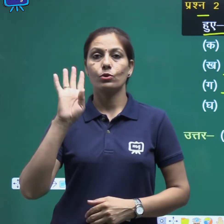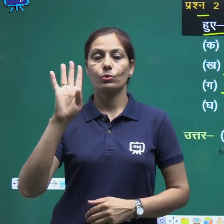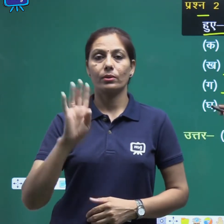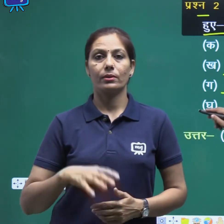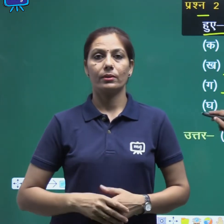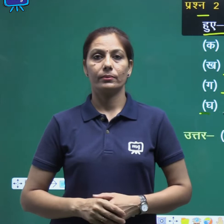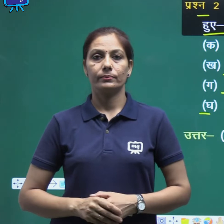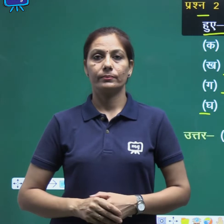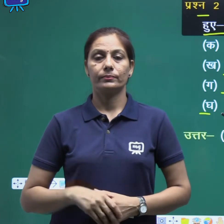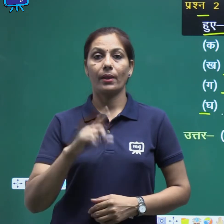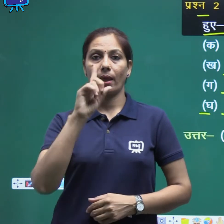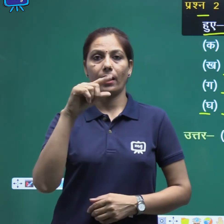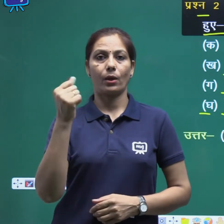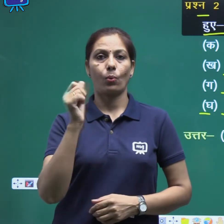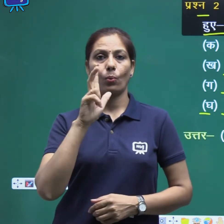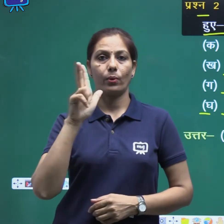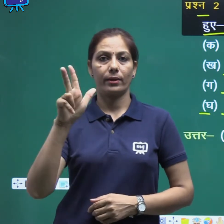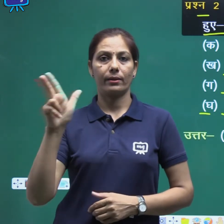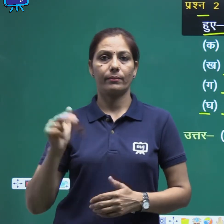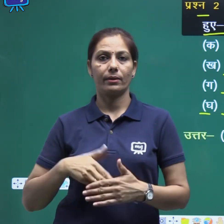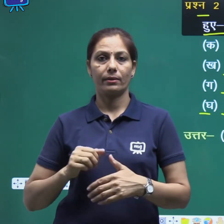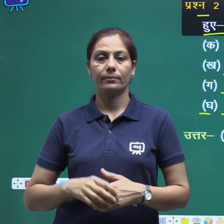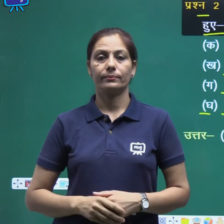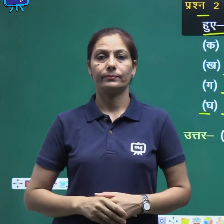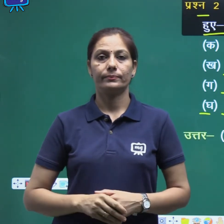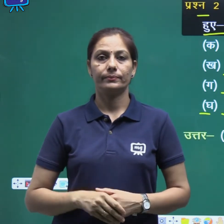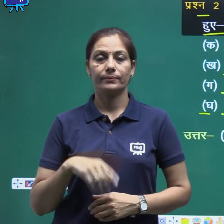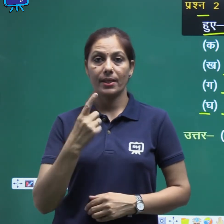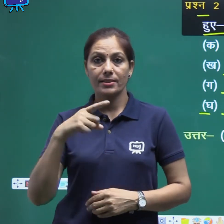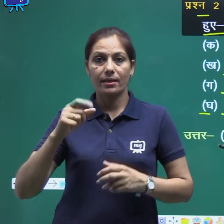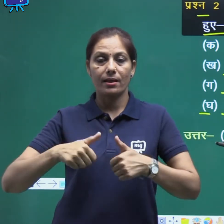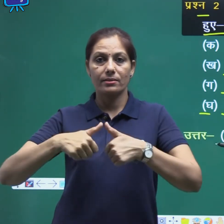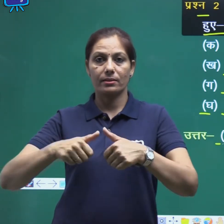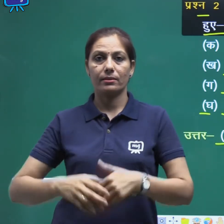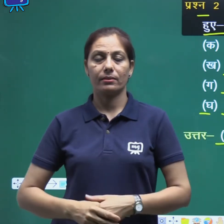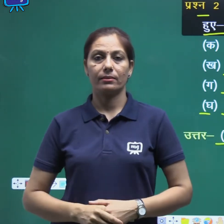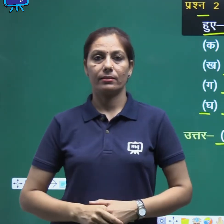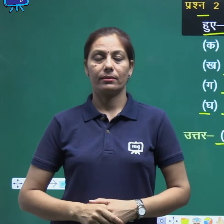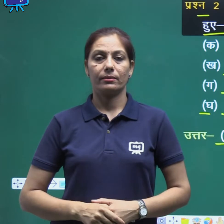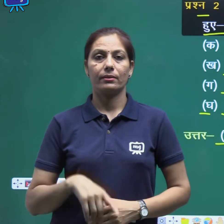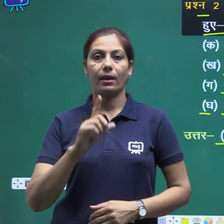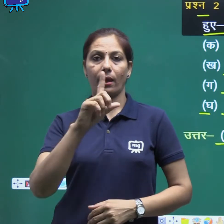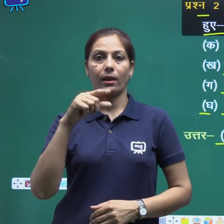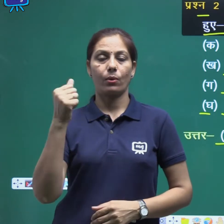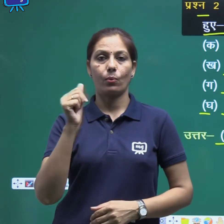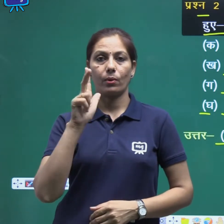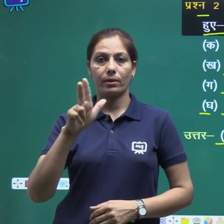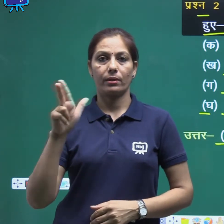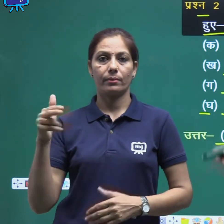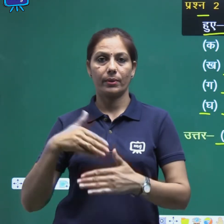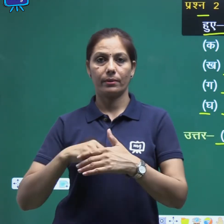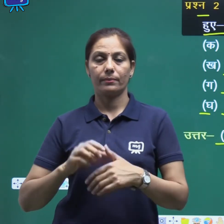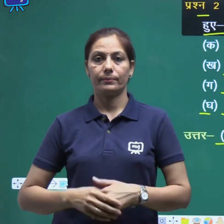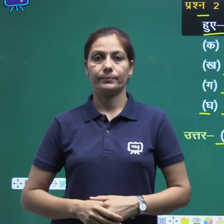चौथा सन 1988 में। सही उत्तर है सन 1988 में।